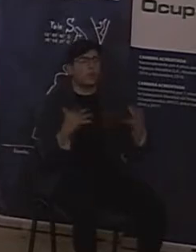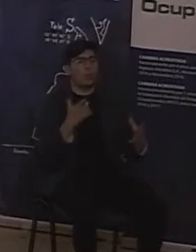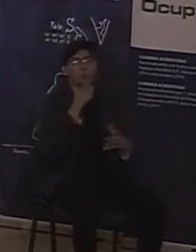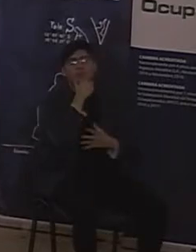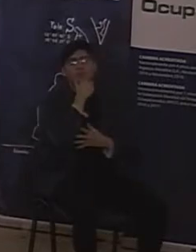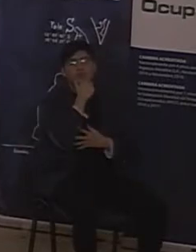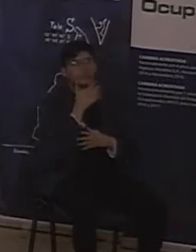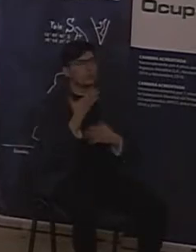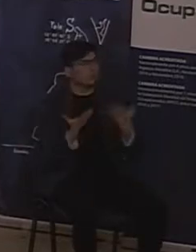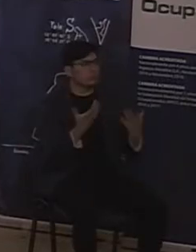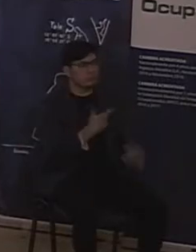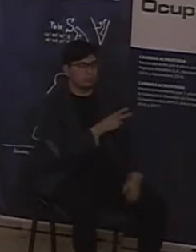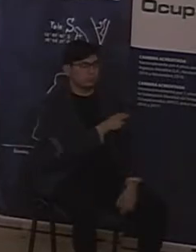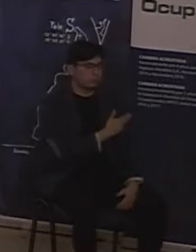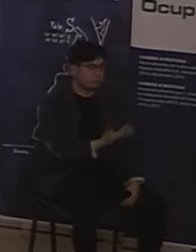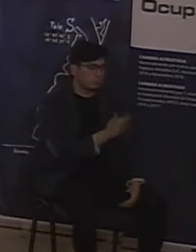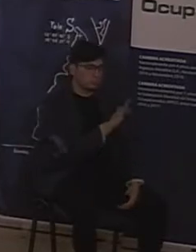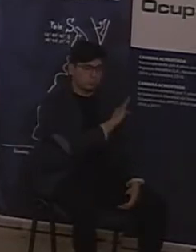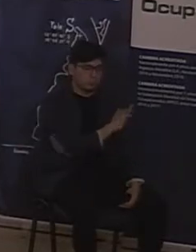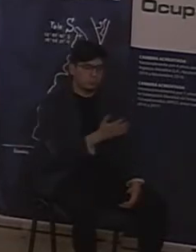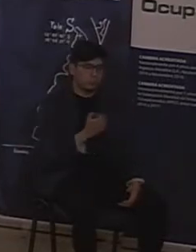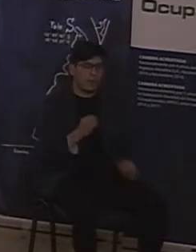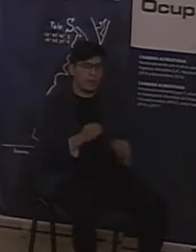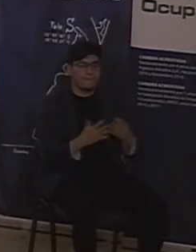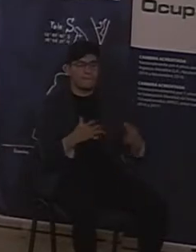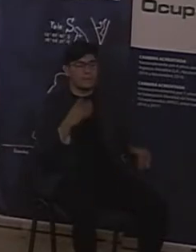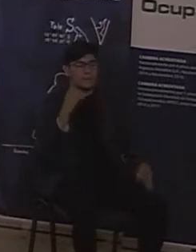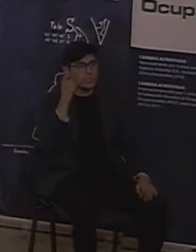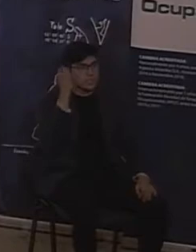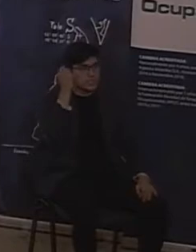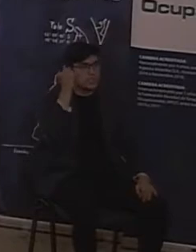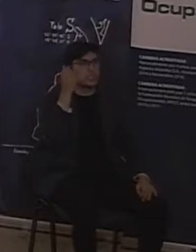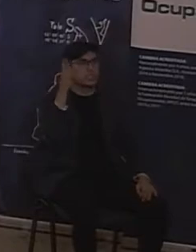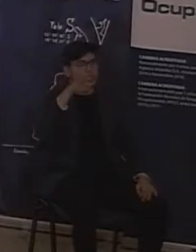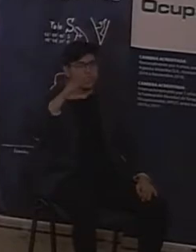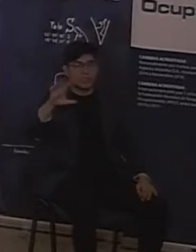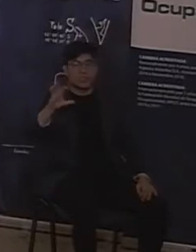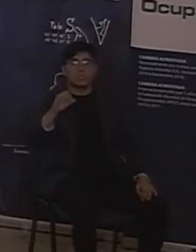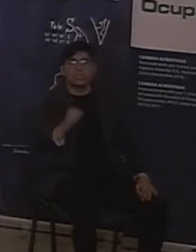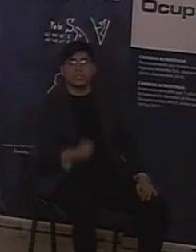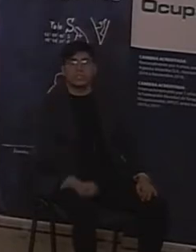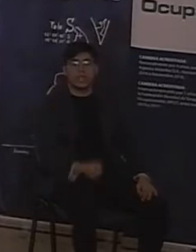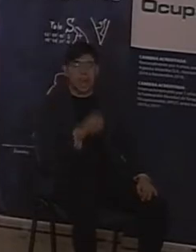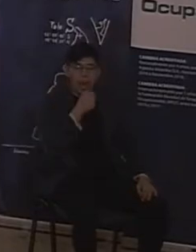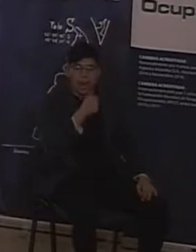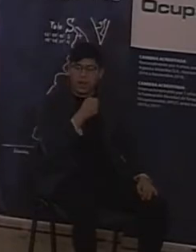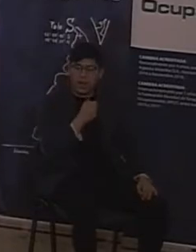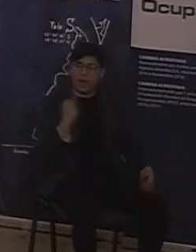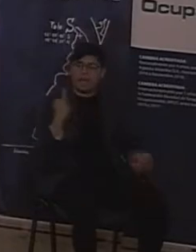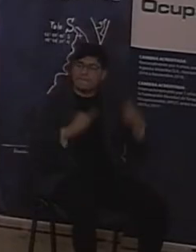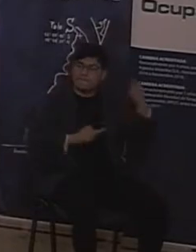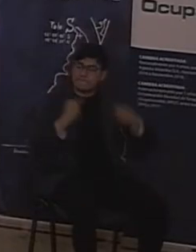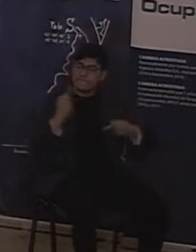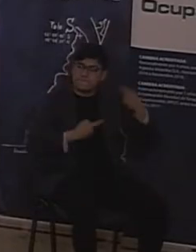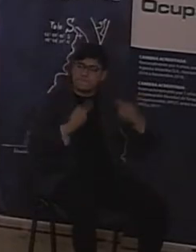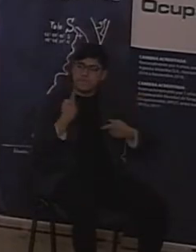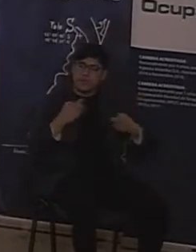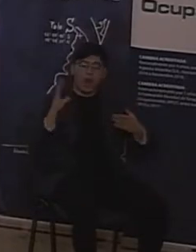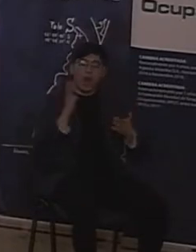había miles de ideas en el debate y se logró una construcción teórica